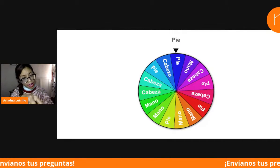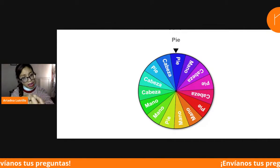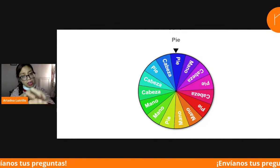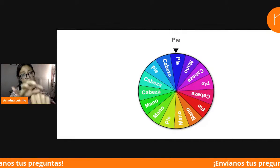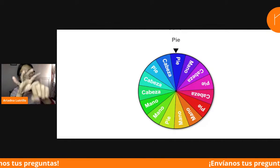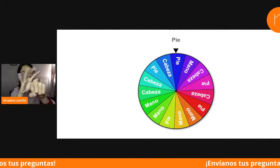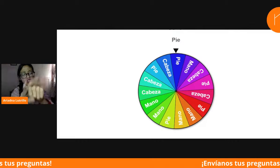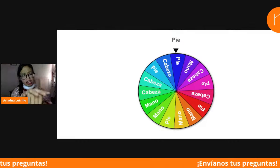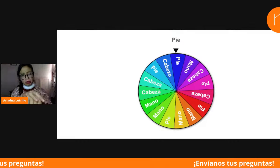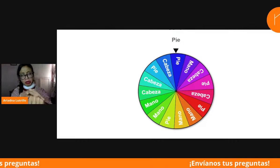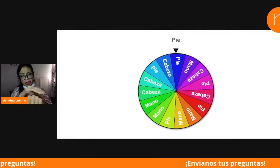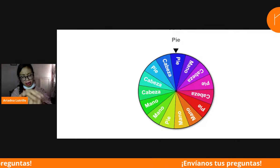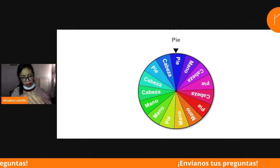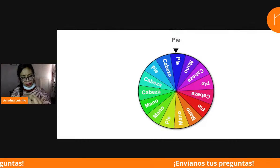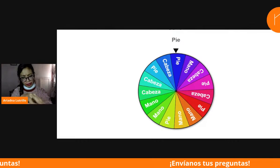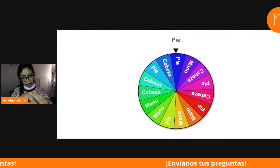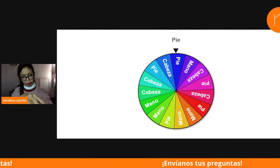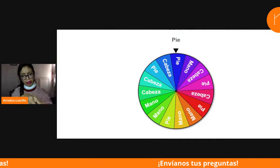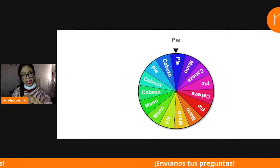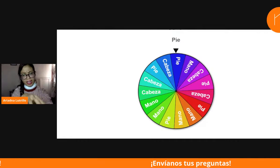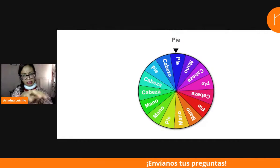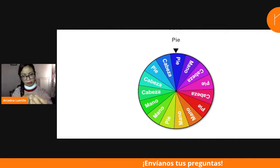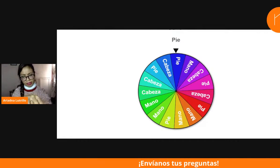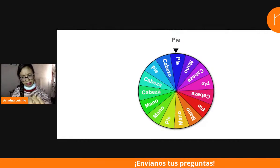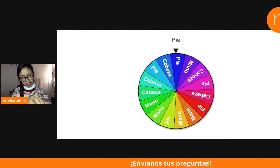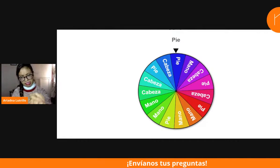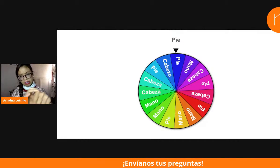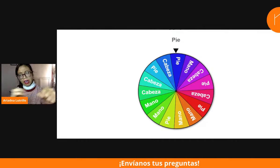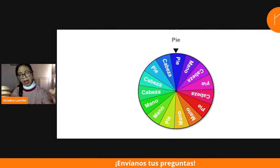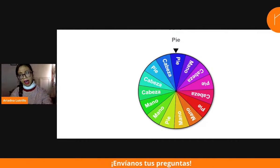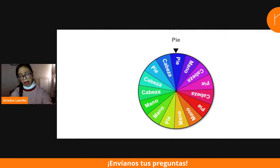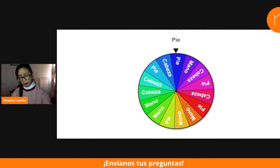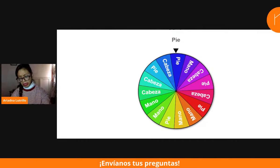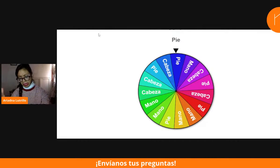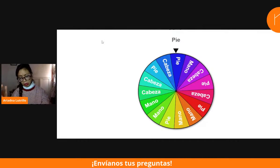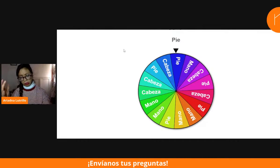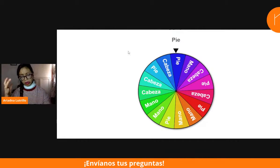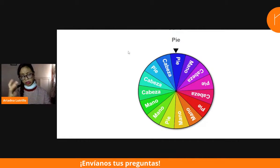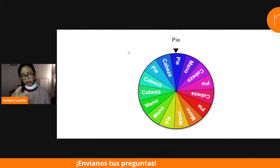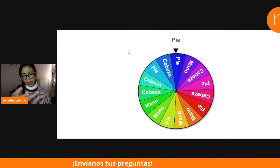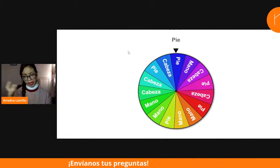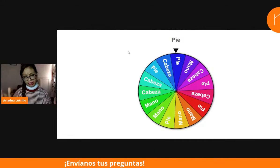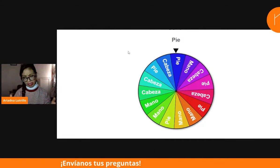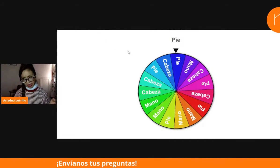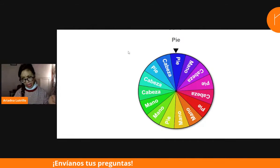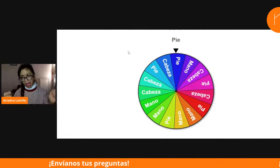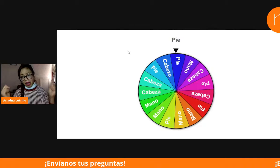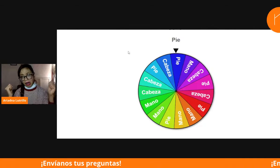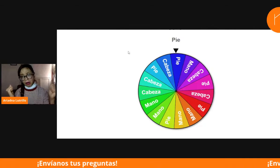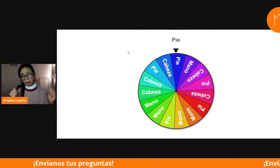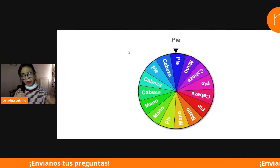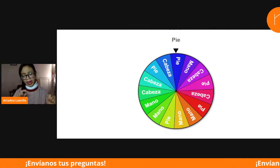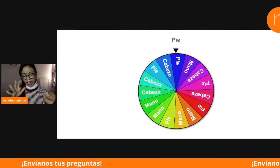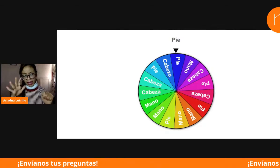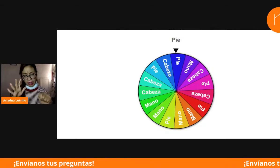pie. Yo les voy a repetir varias veces a mis alumnos la seña para que